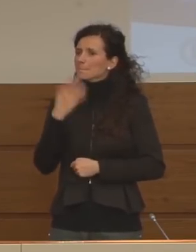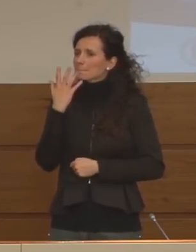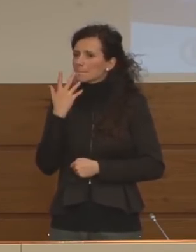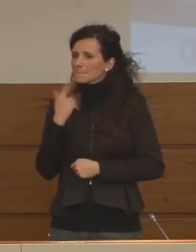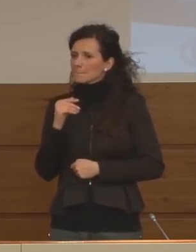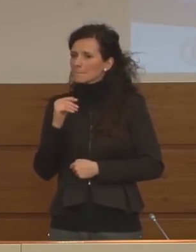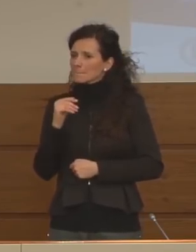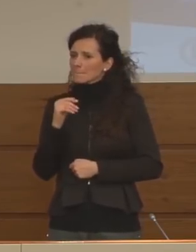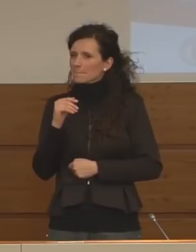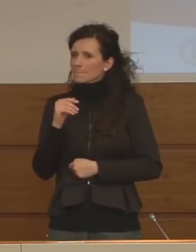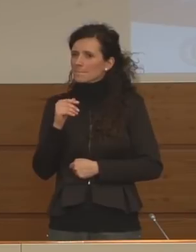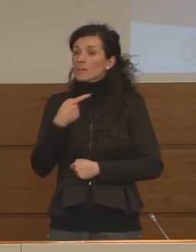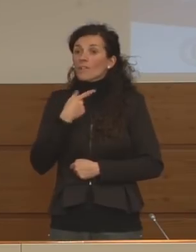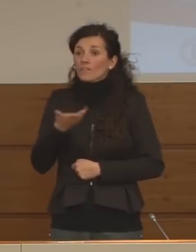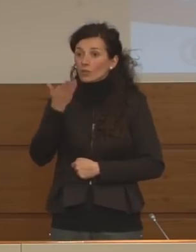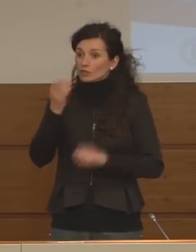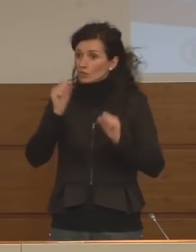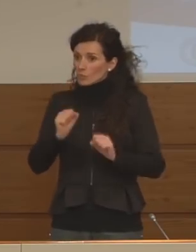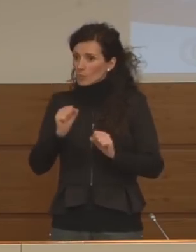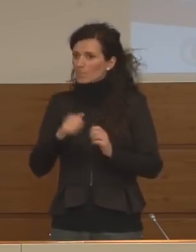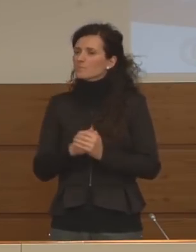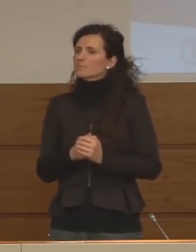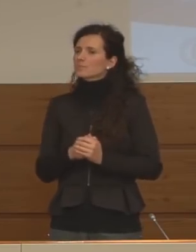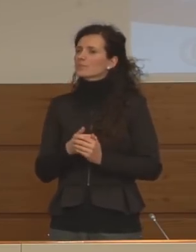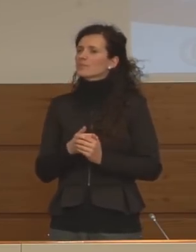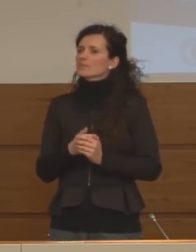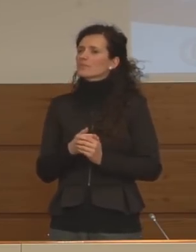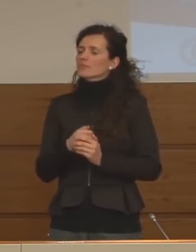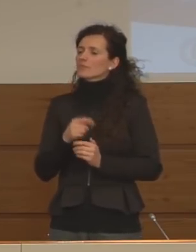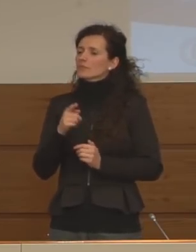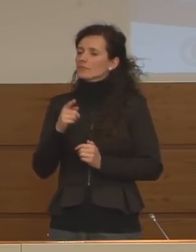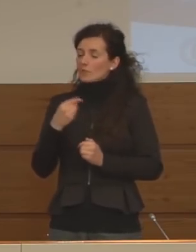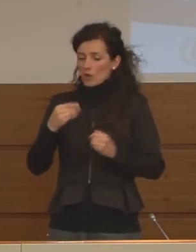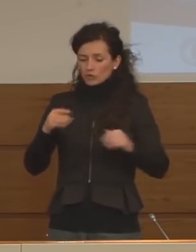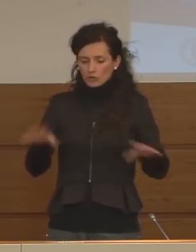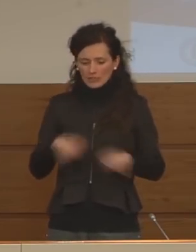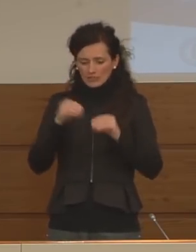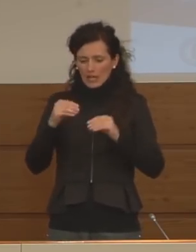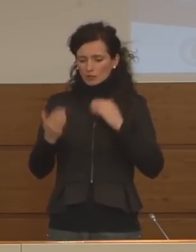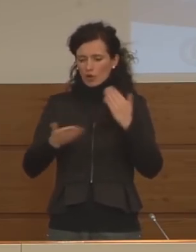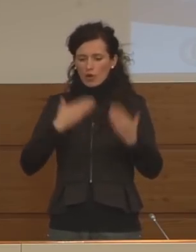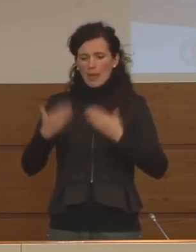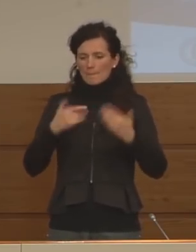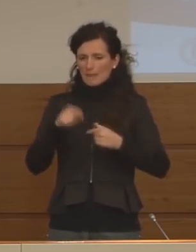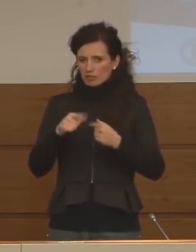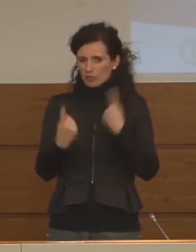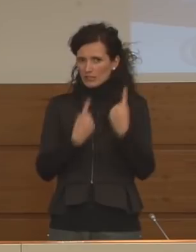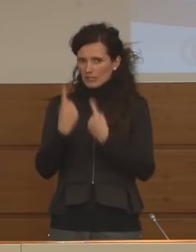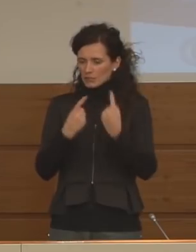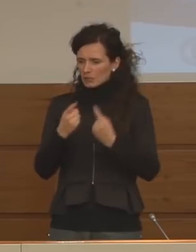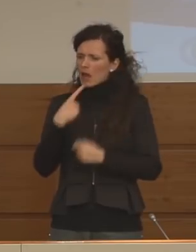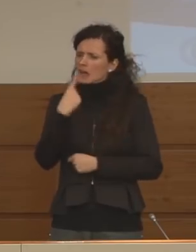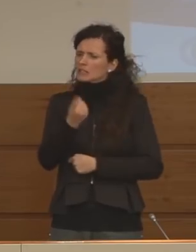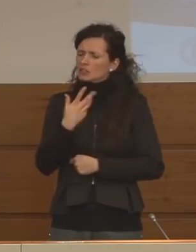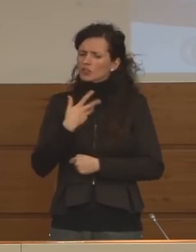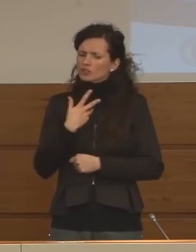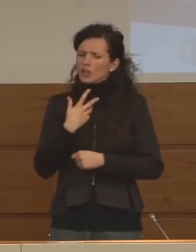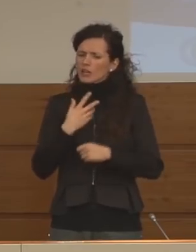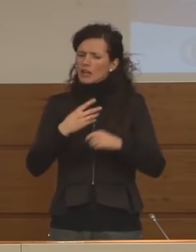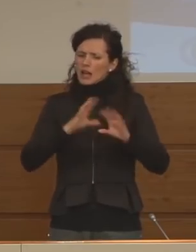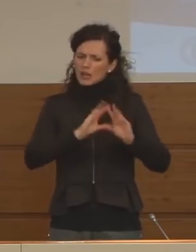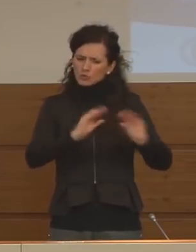più morti dall'inizio dell'emergenza lei ci ha parlato di respiratori che vengono consegnati ce ne ha aggiunti